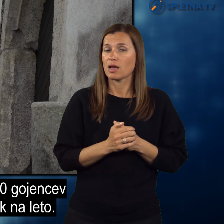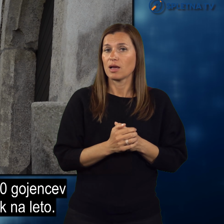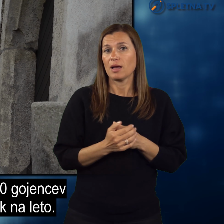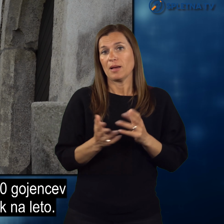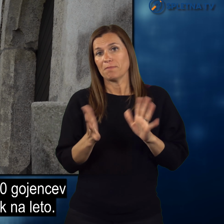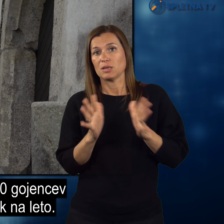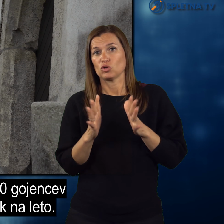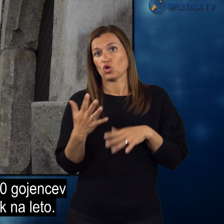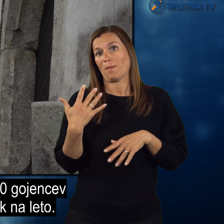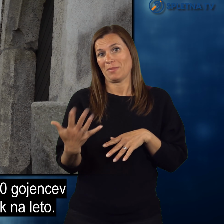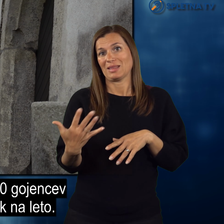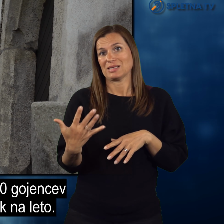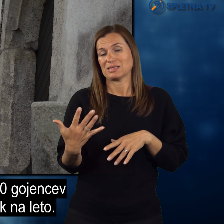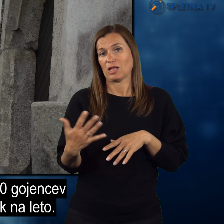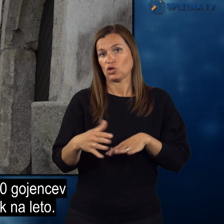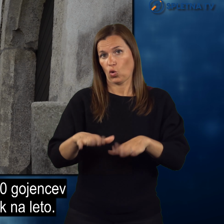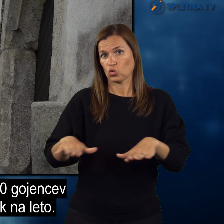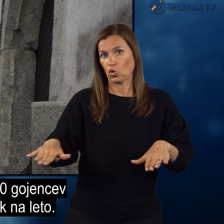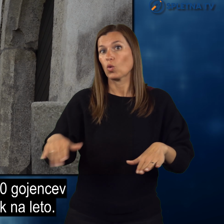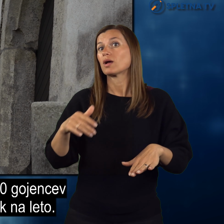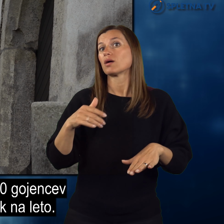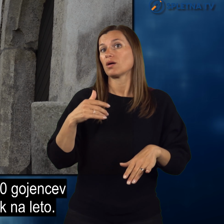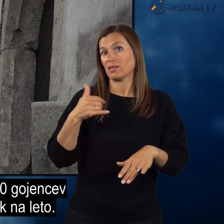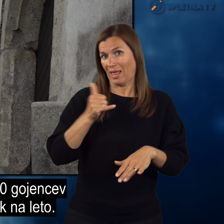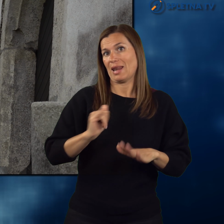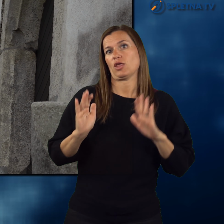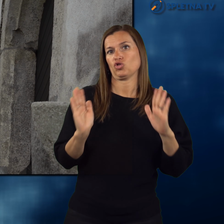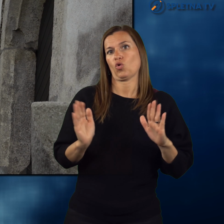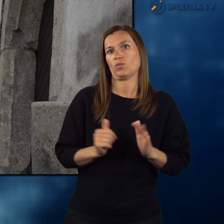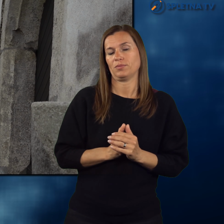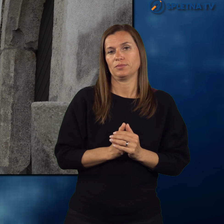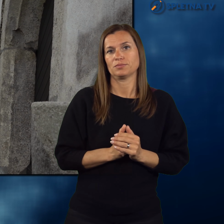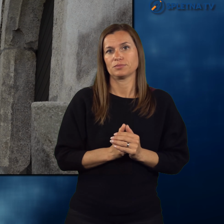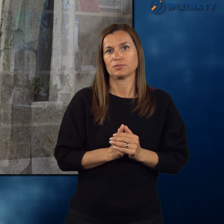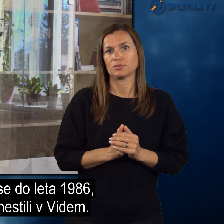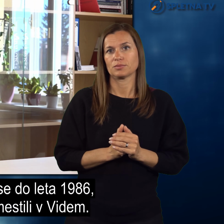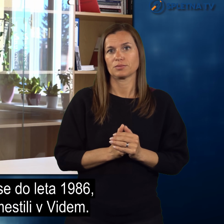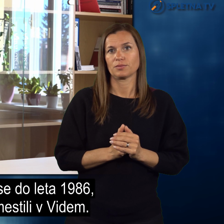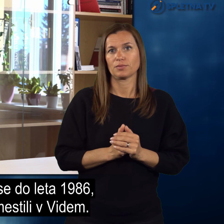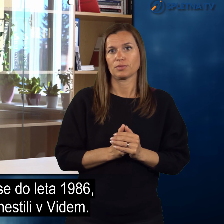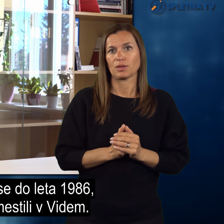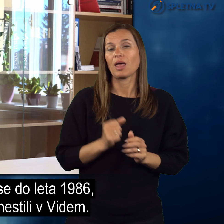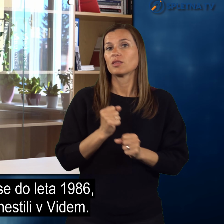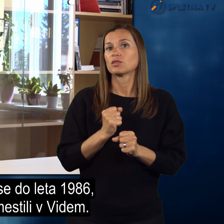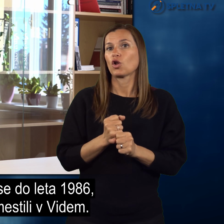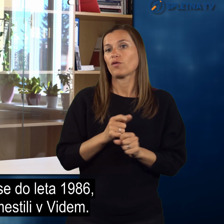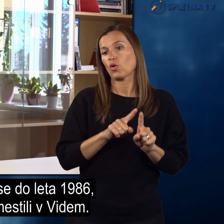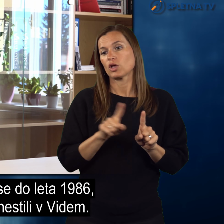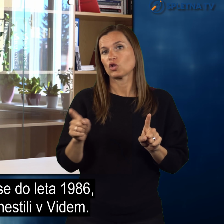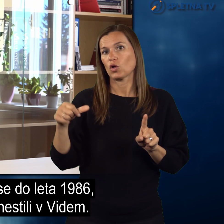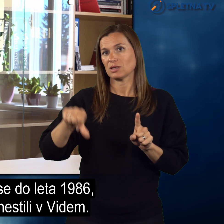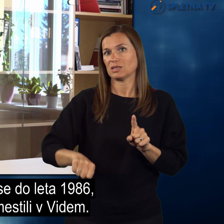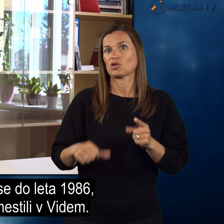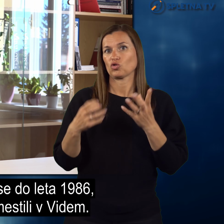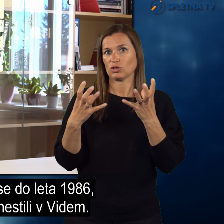približno pa okoli 50 gojencev in gojenk na leto. In deloval je vse do